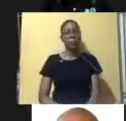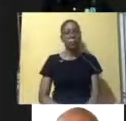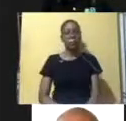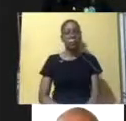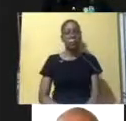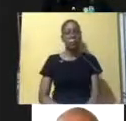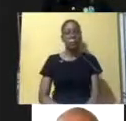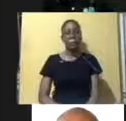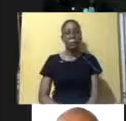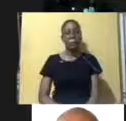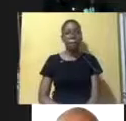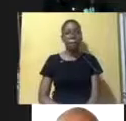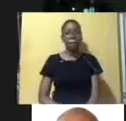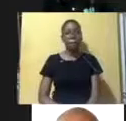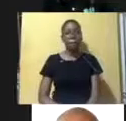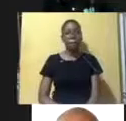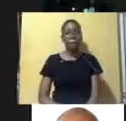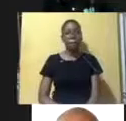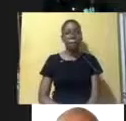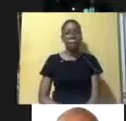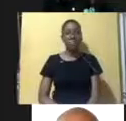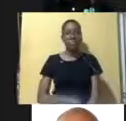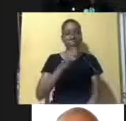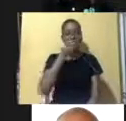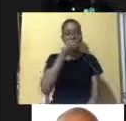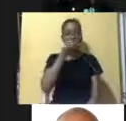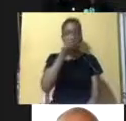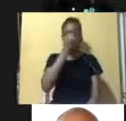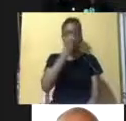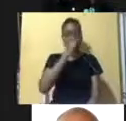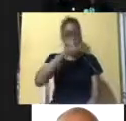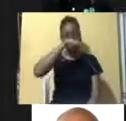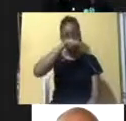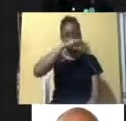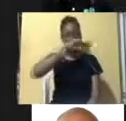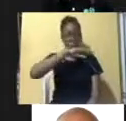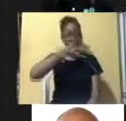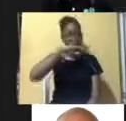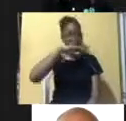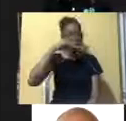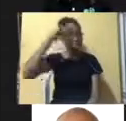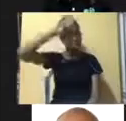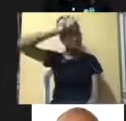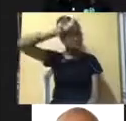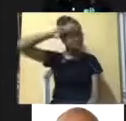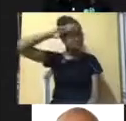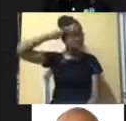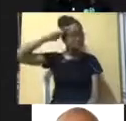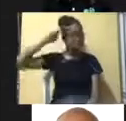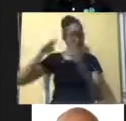Hola, mi nombre es Iván Ventura. Esta es mi seña.